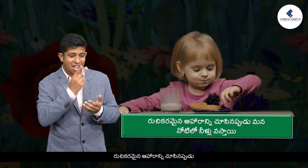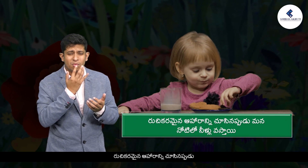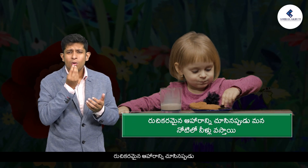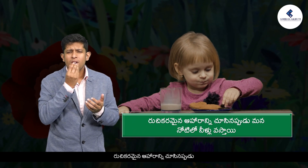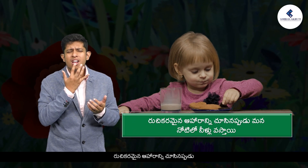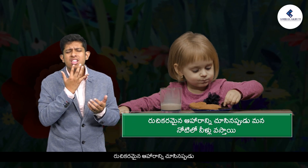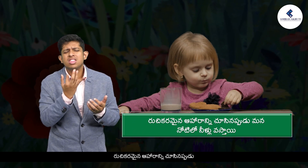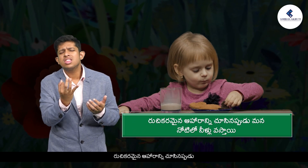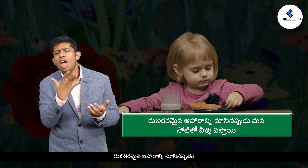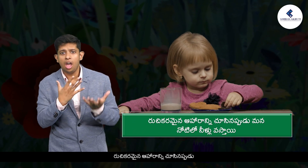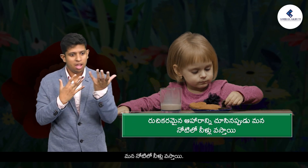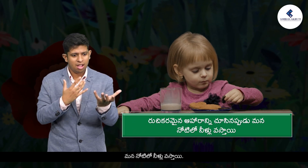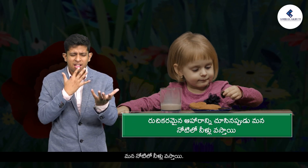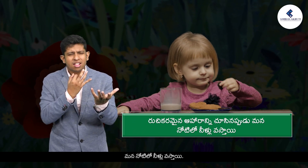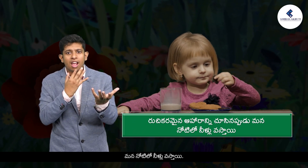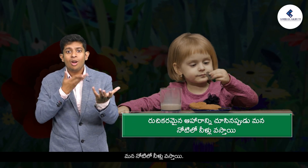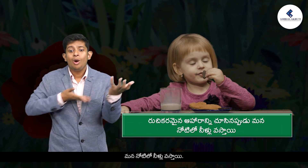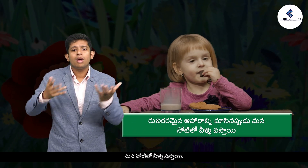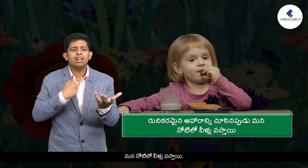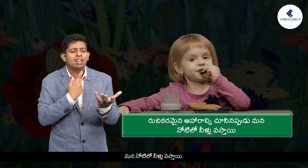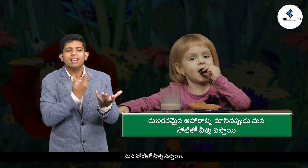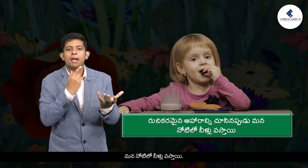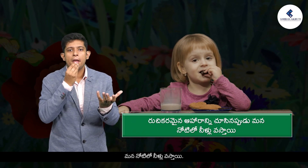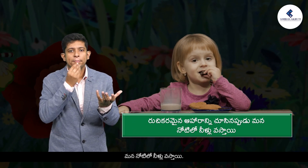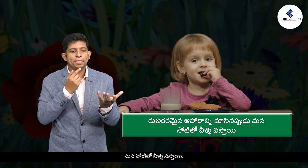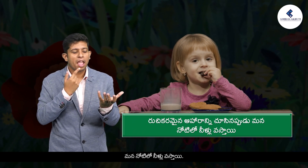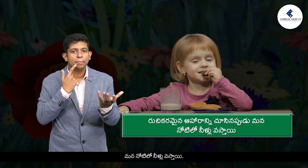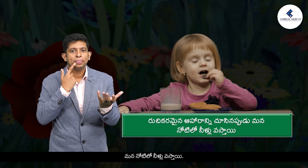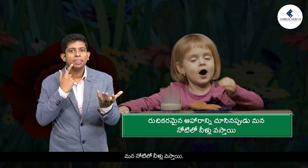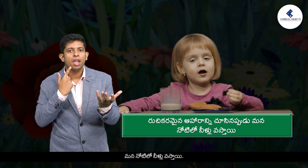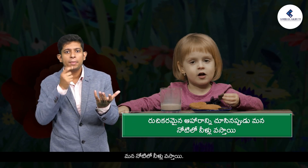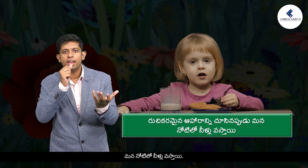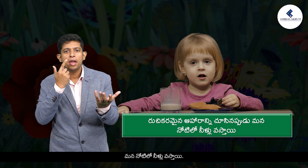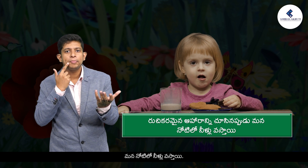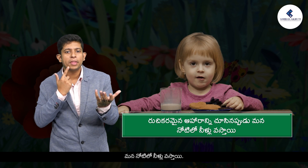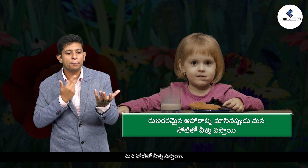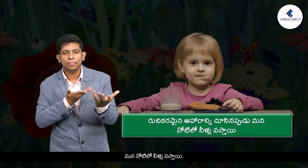రుచికరమైన ఆహారాన్ని చూసినప్పుడు మన నోటిలో నీళ్లు వస్తాయి.